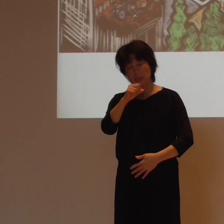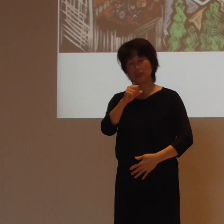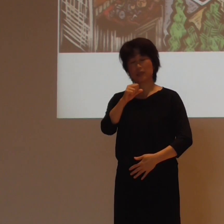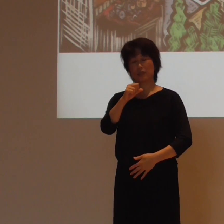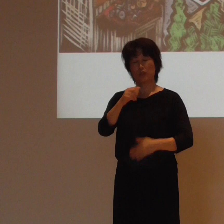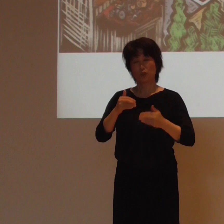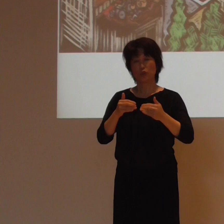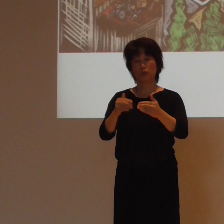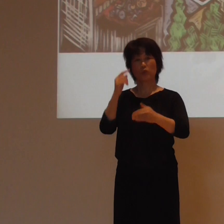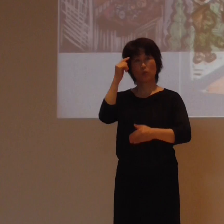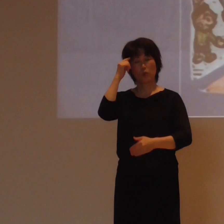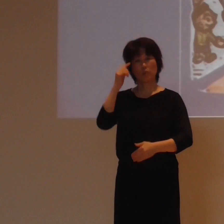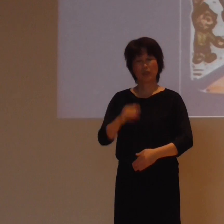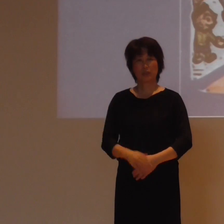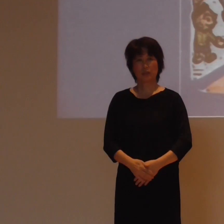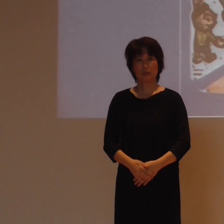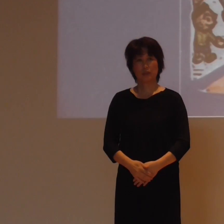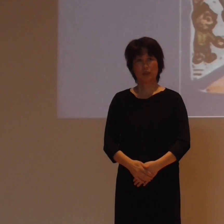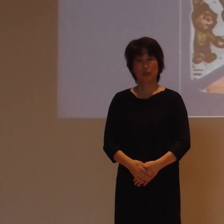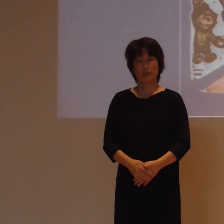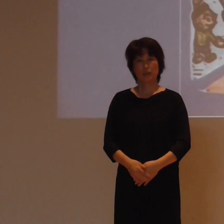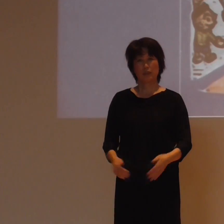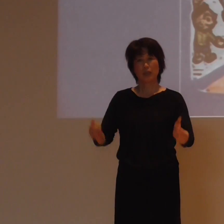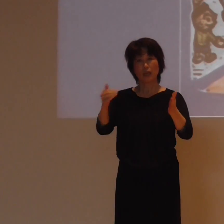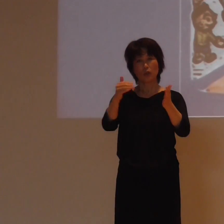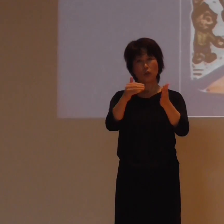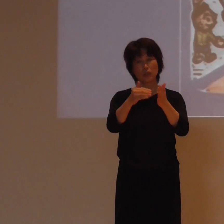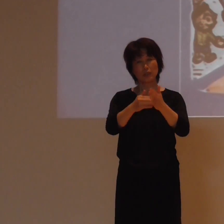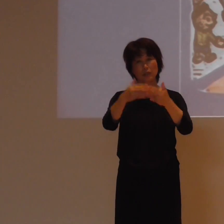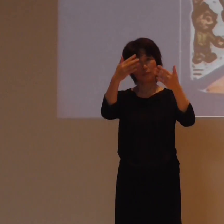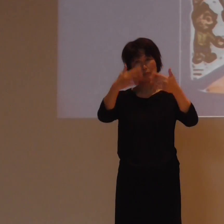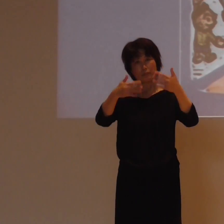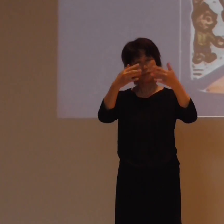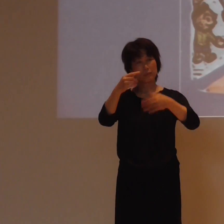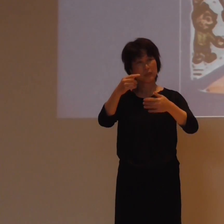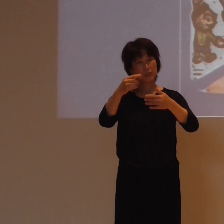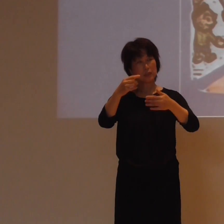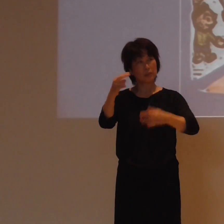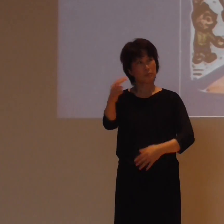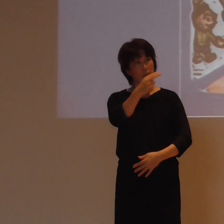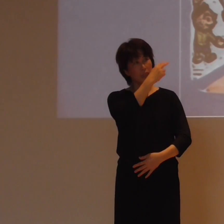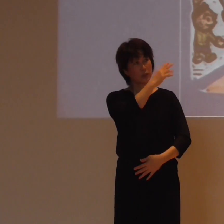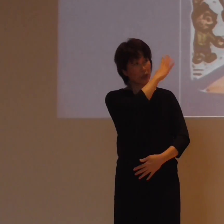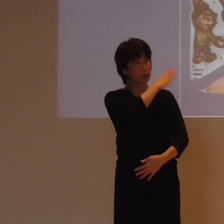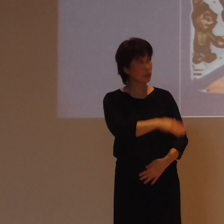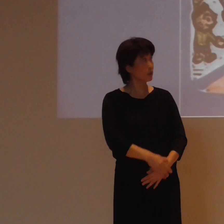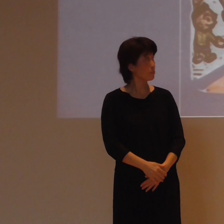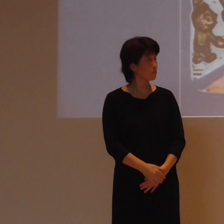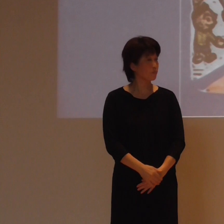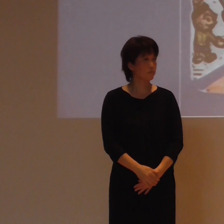楽譜の画面を映します。出ますかね、田中さん。